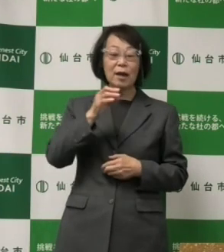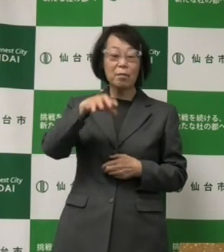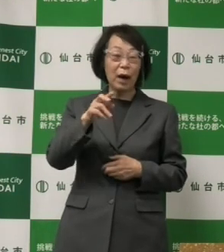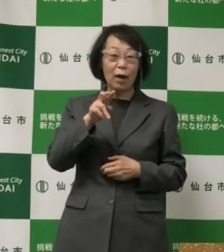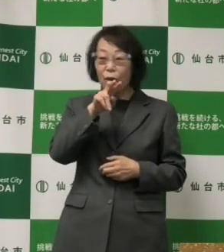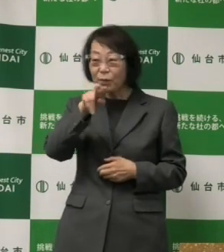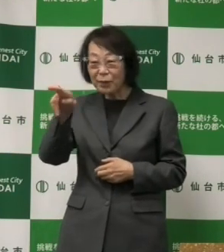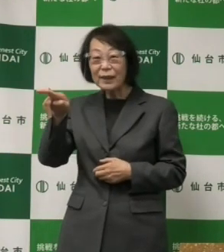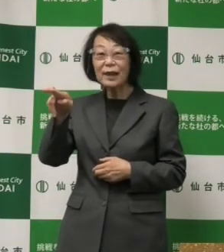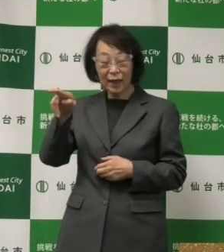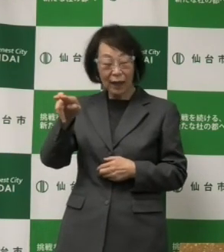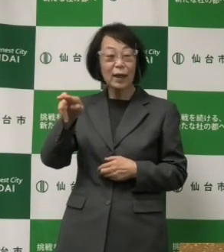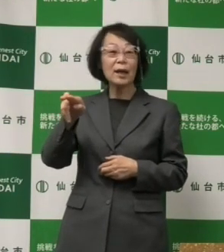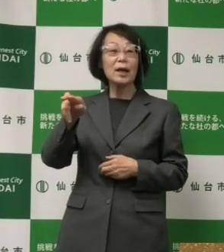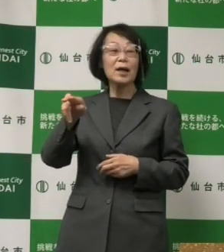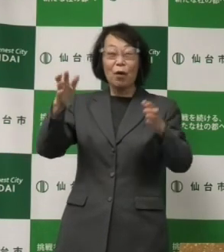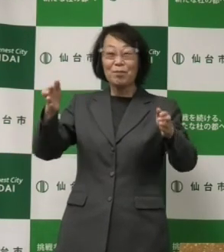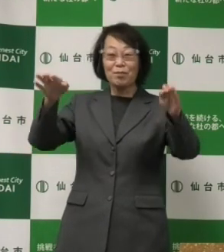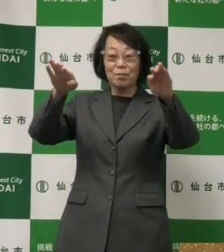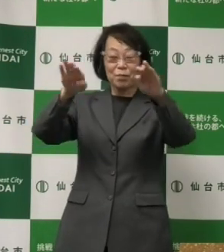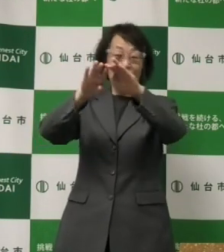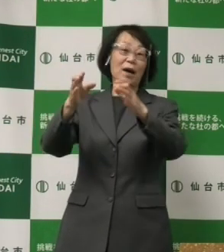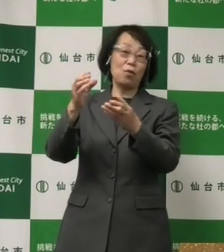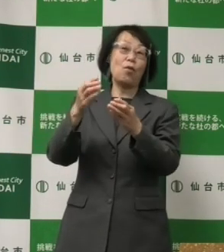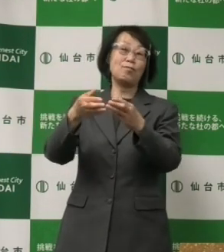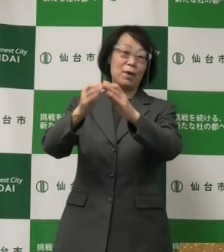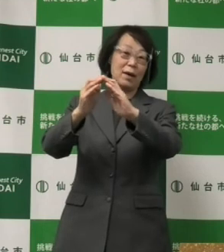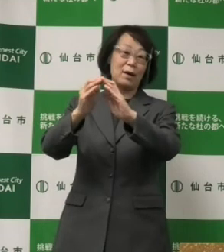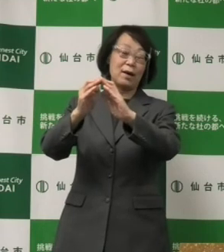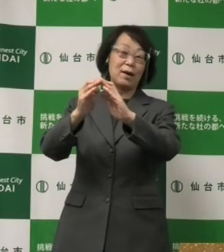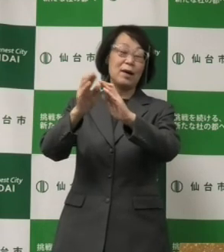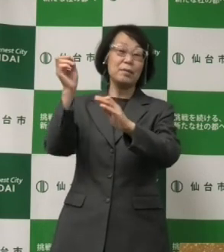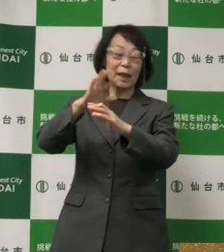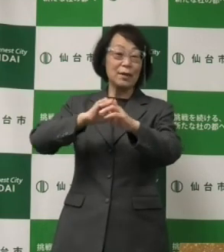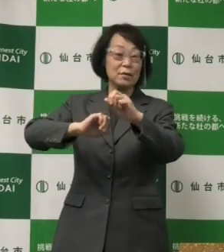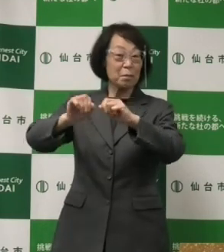ましたけれども、もう建屋はすっかり出来上がっていまして、稼働までの